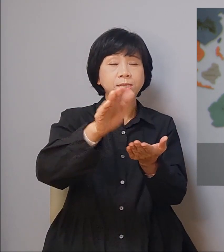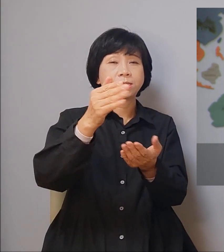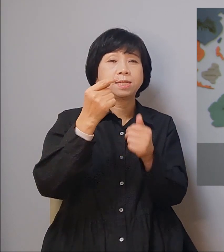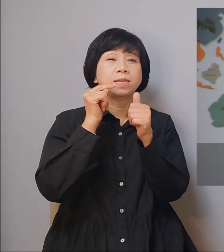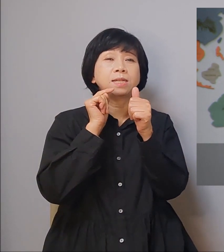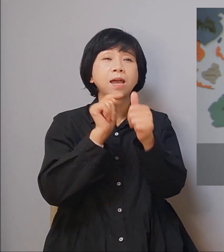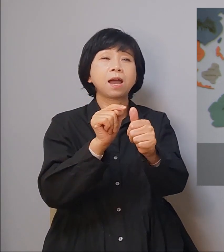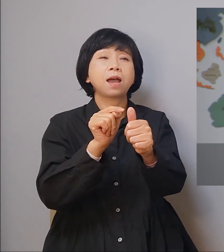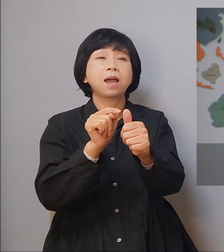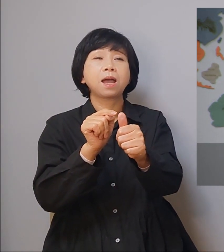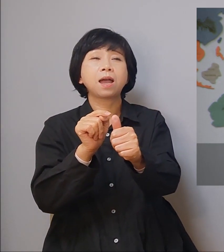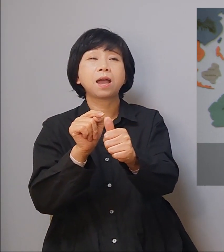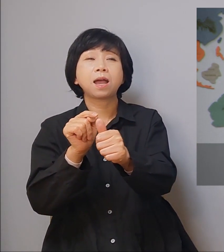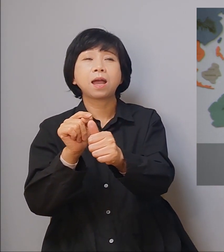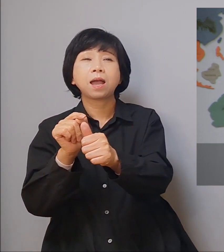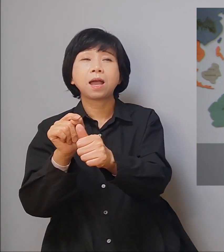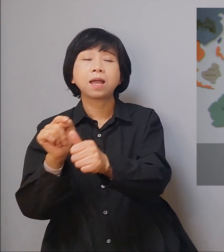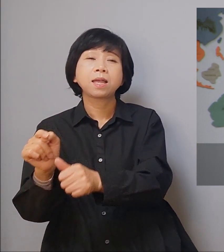몸을 잊혀라.